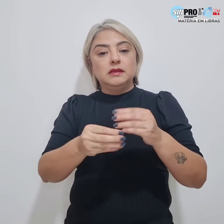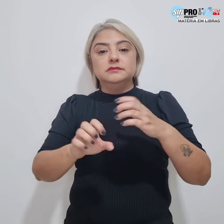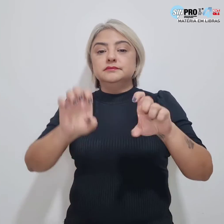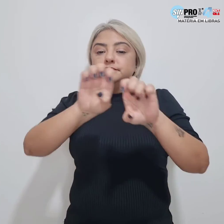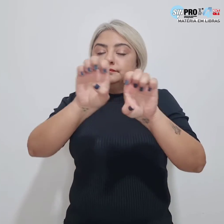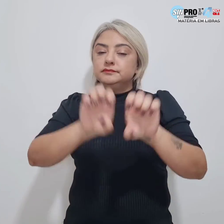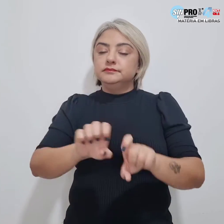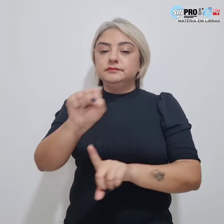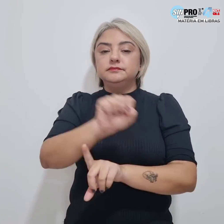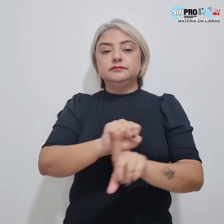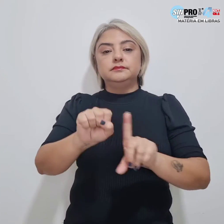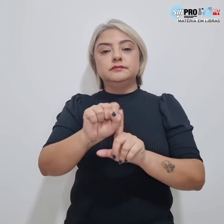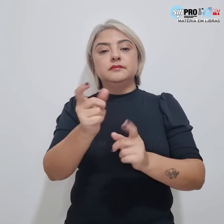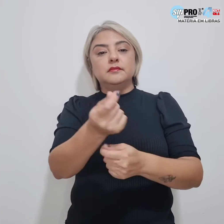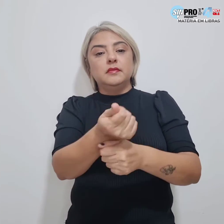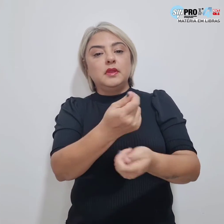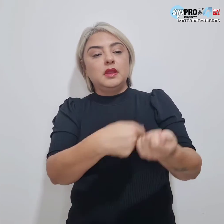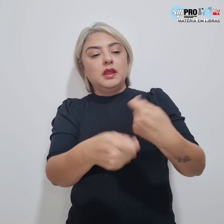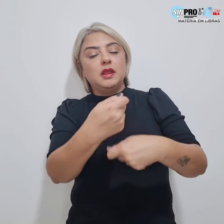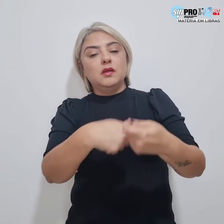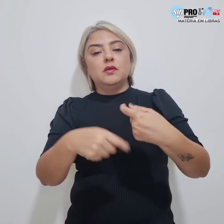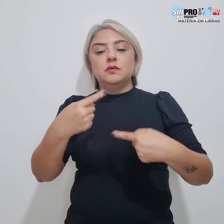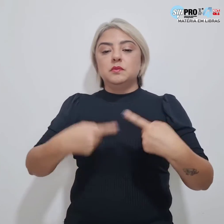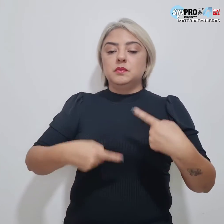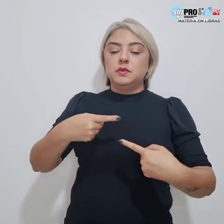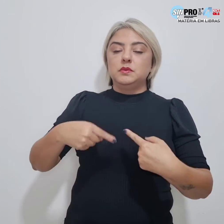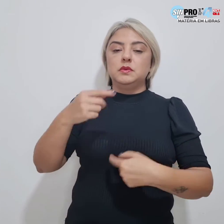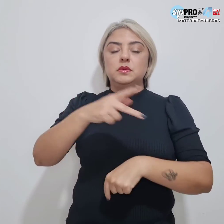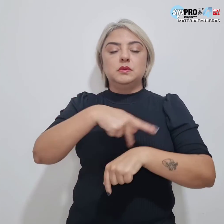estruturas sociais, econômicas e políticas do país.